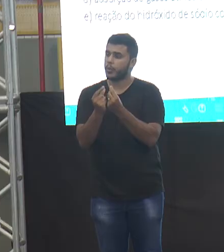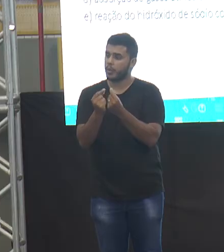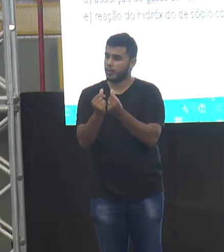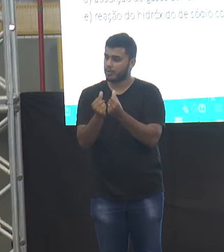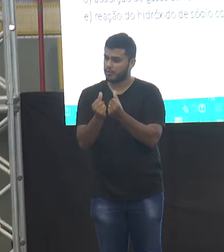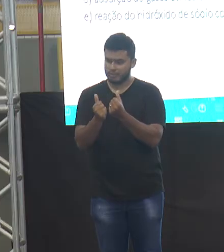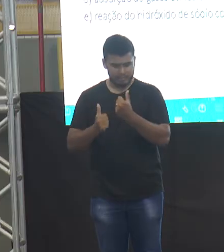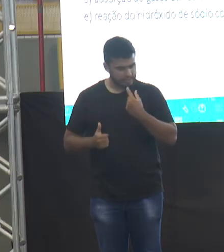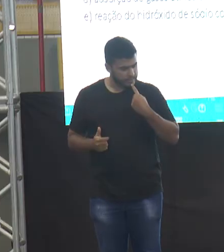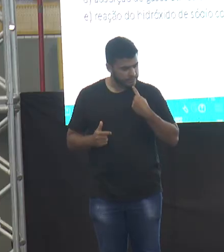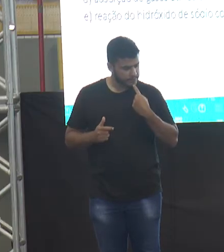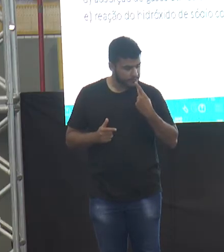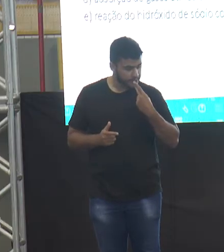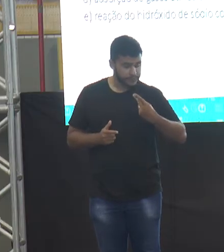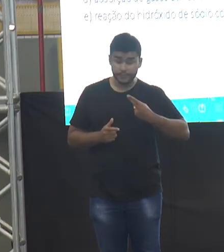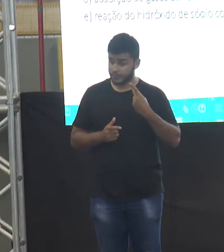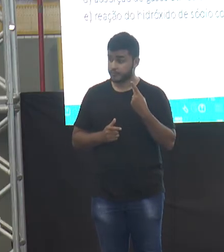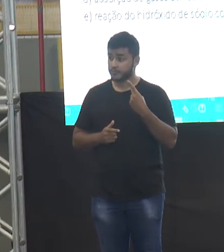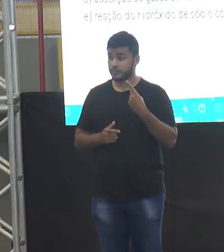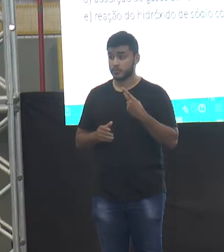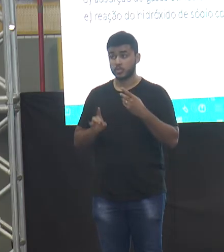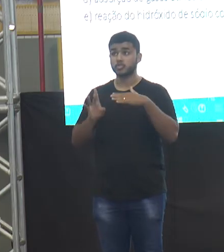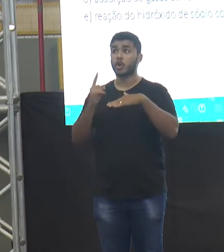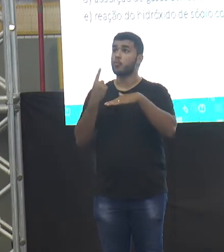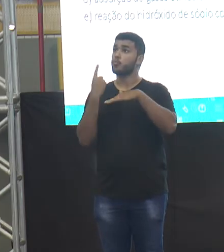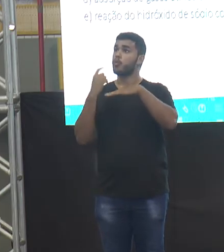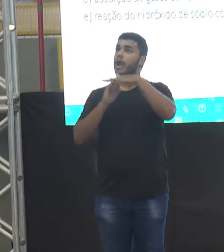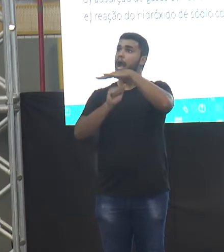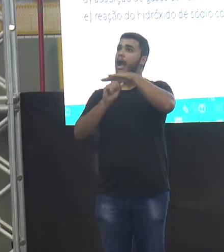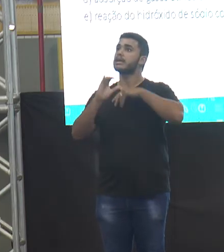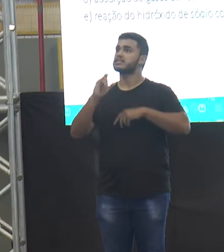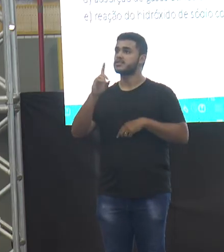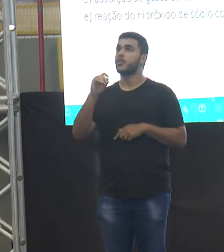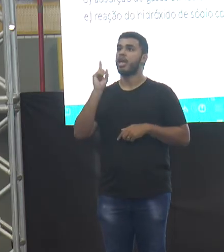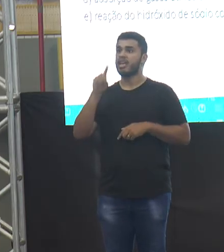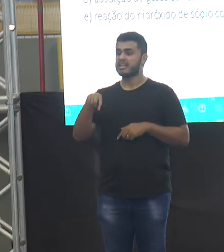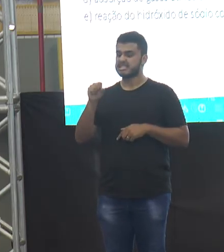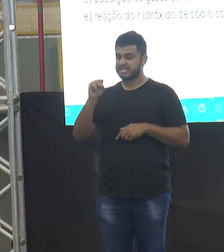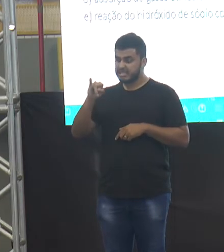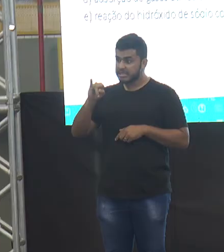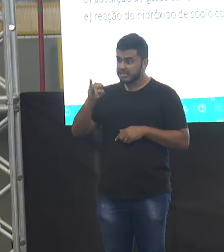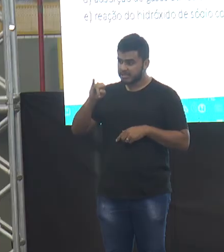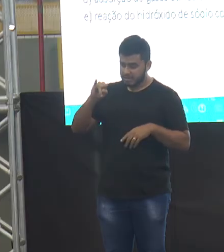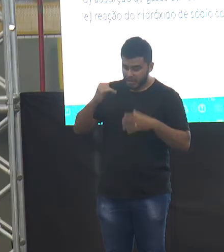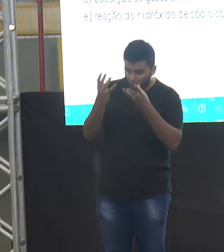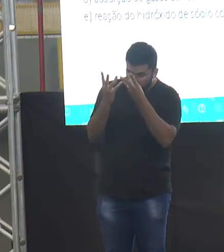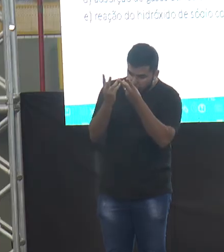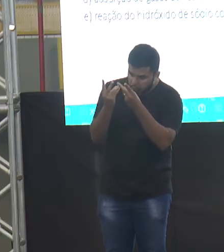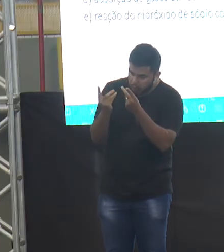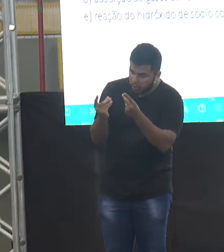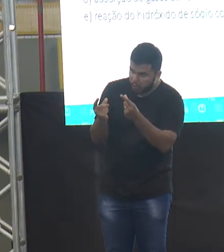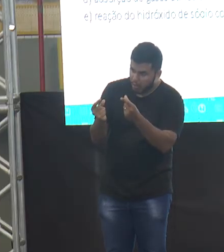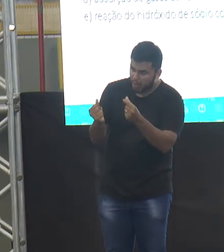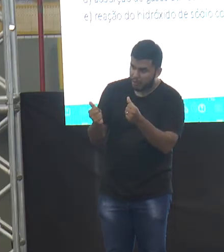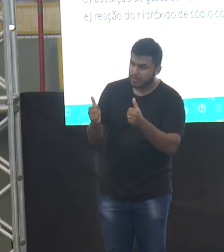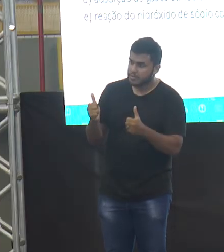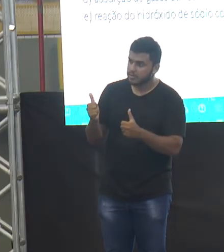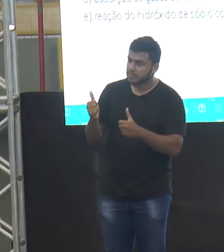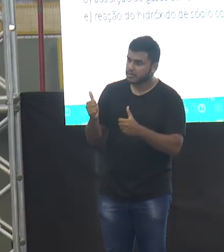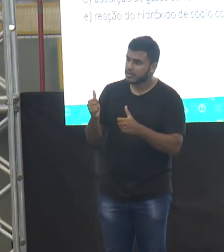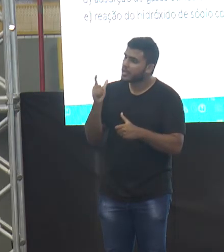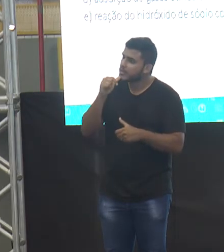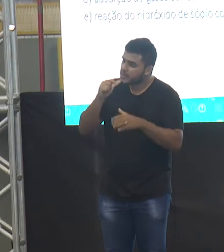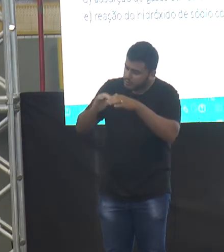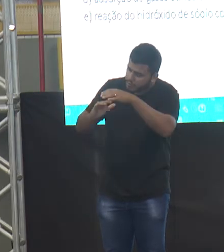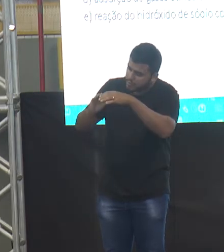corrosão. Não é só o ácido. Tanto o ácido quanto a base provocam